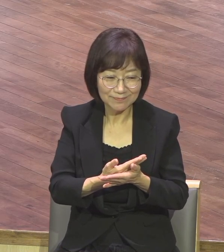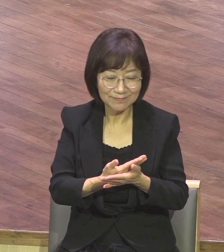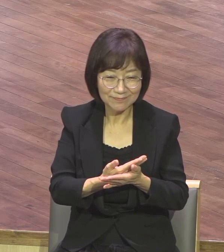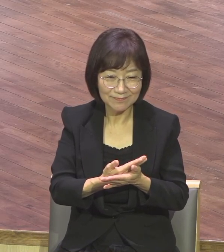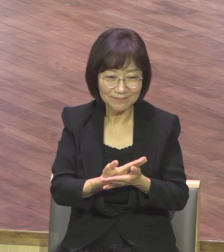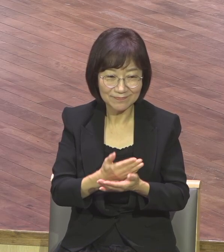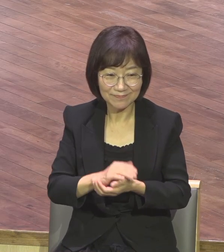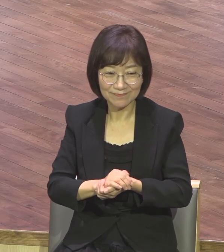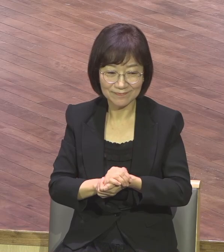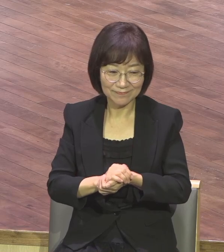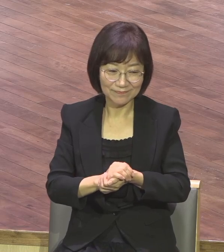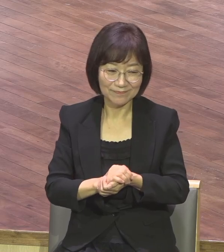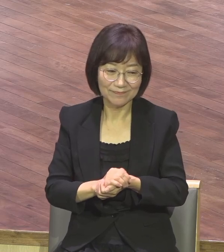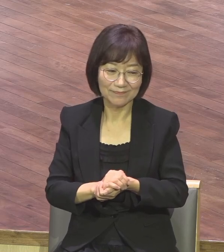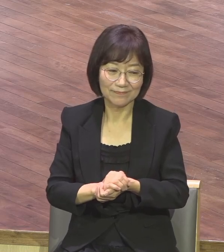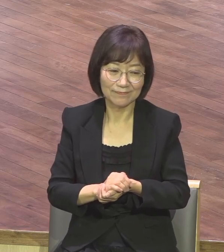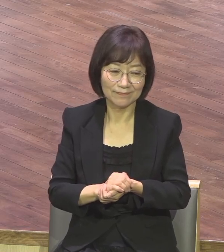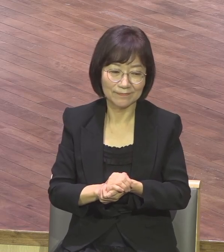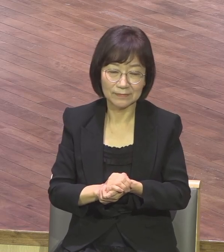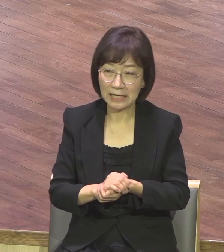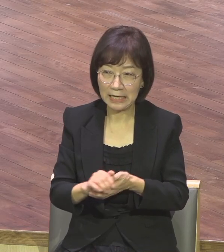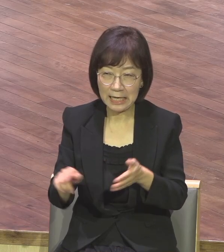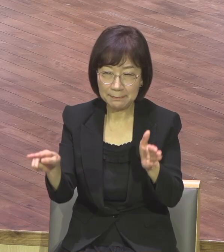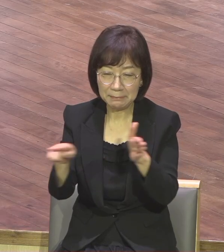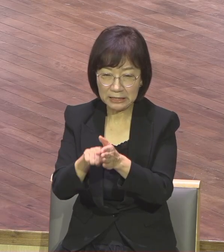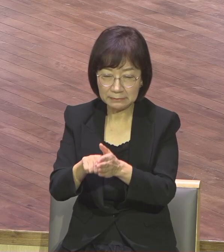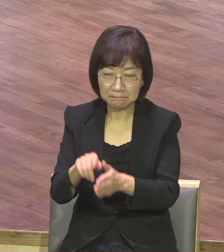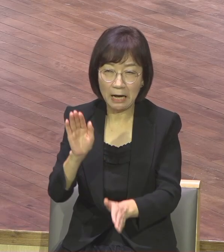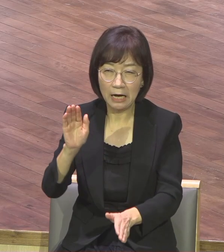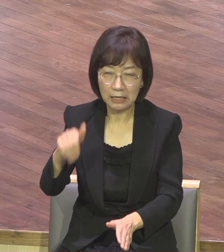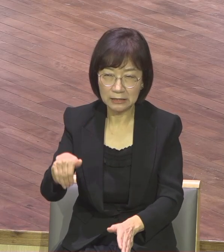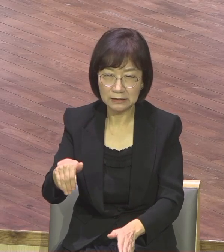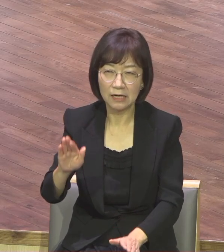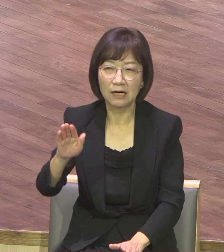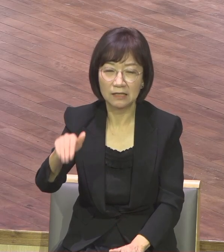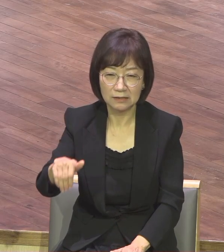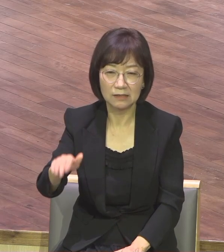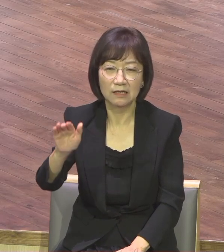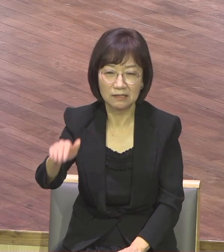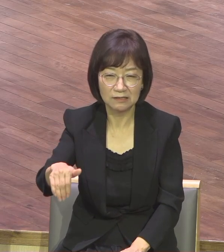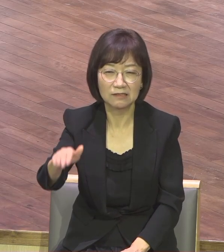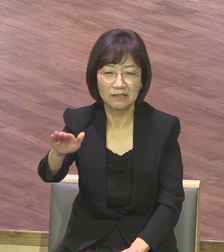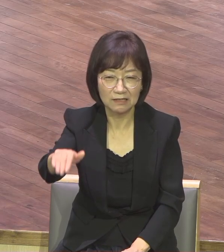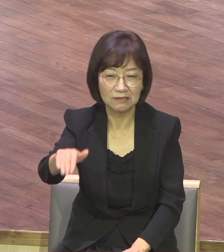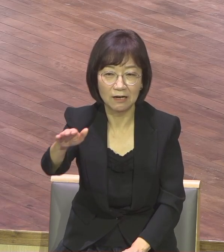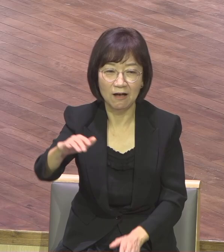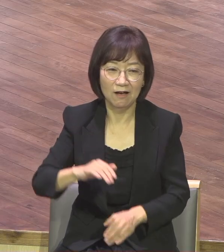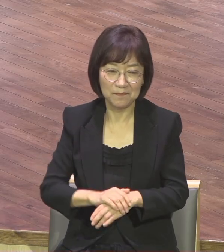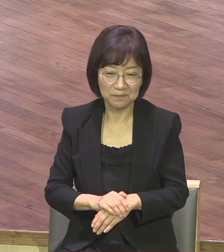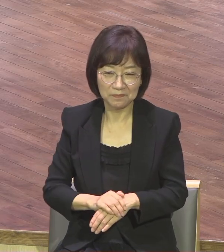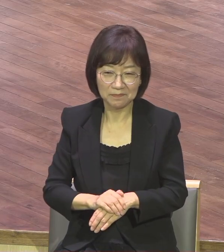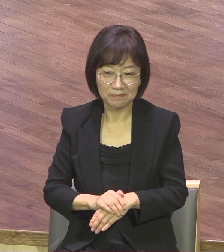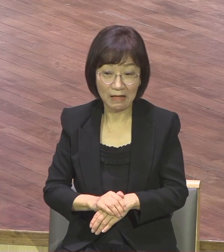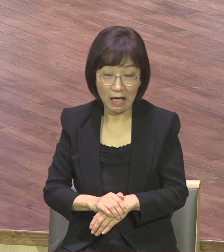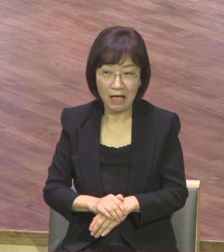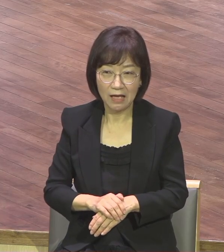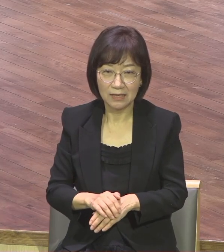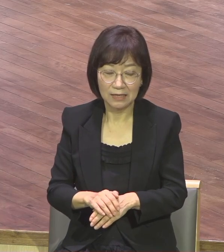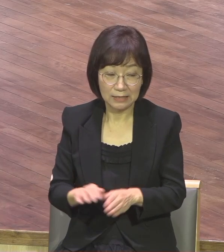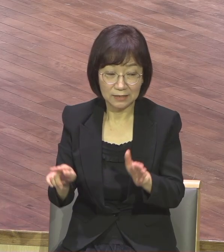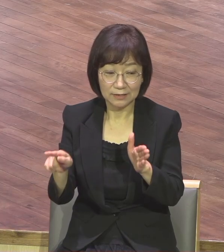해요? 좌충우돌합니다. 왔다리 갔다리가 흔들흔들흔들합니다. 신앙생활이 업다운이